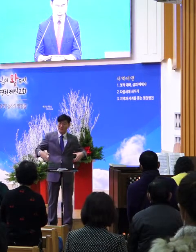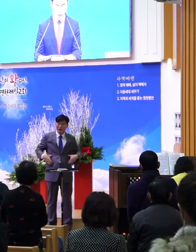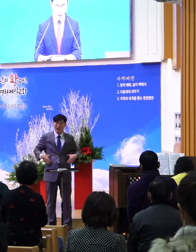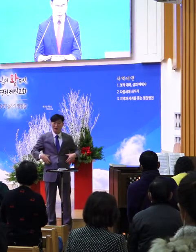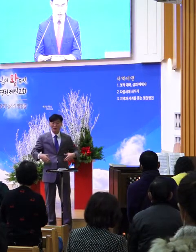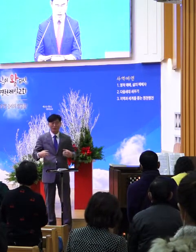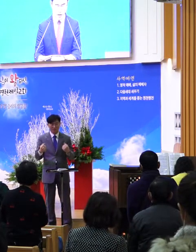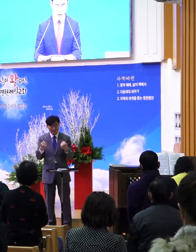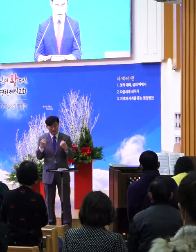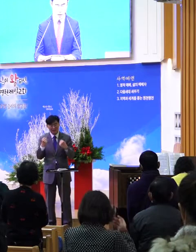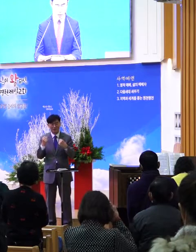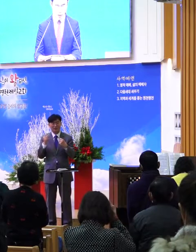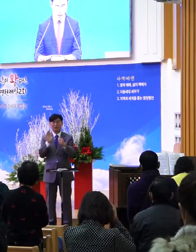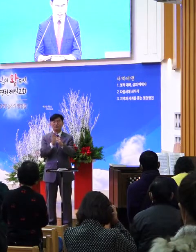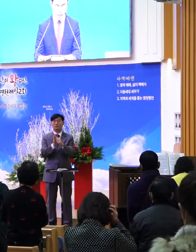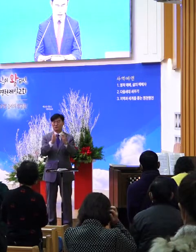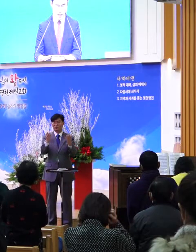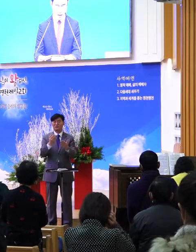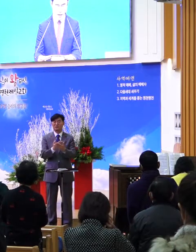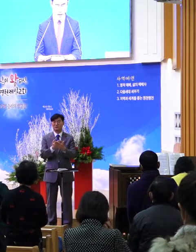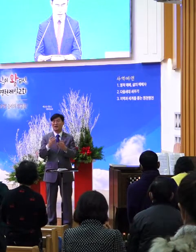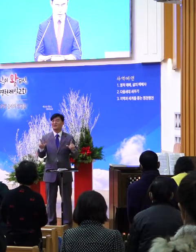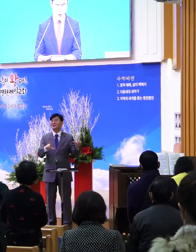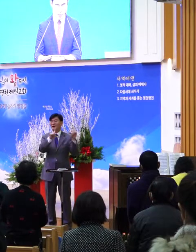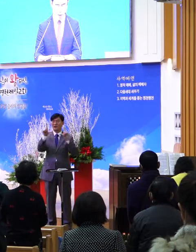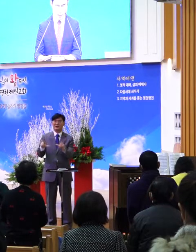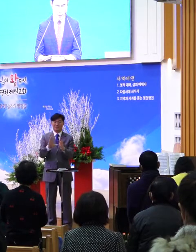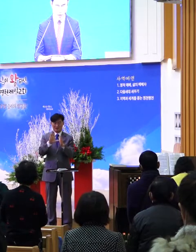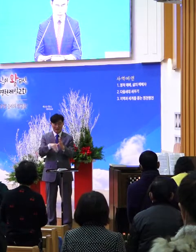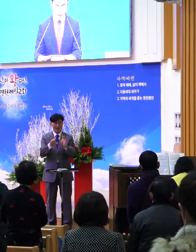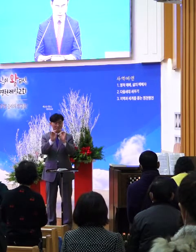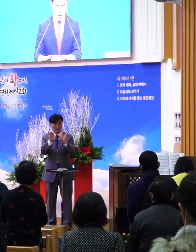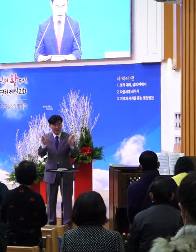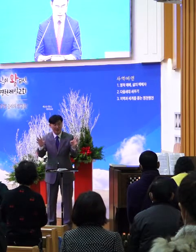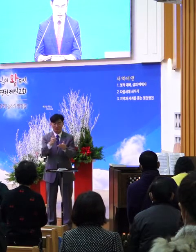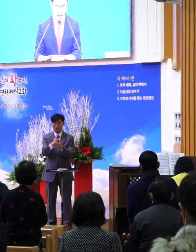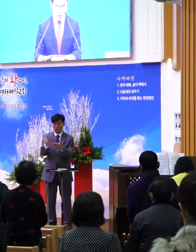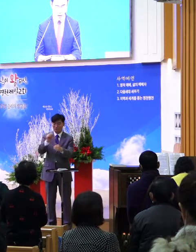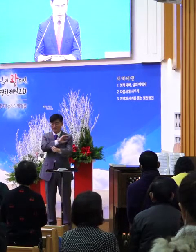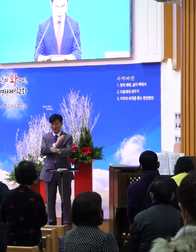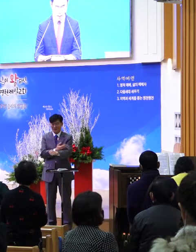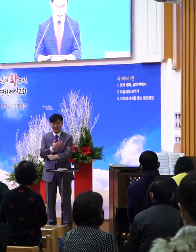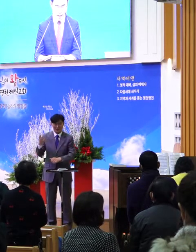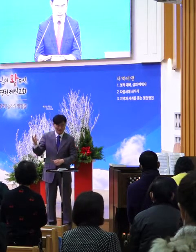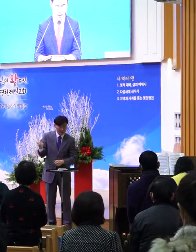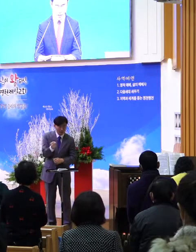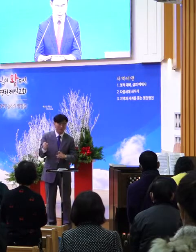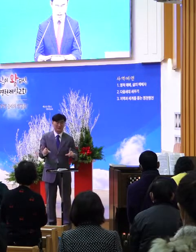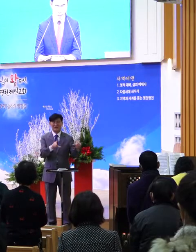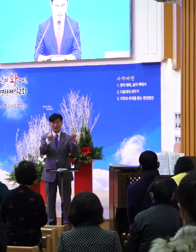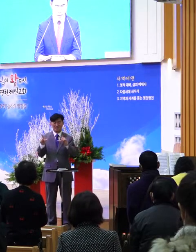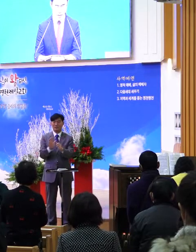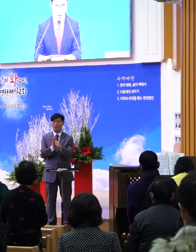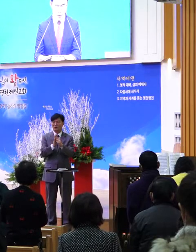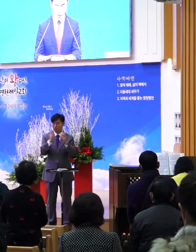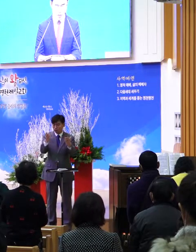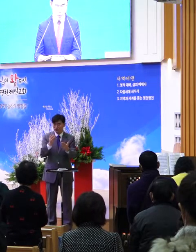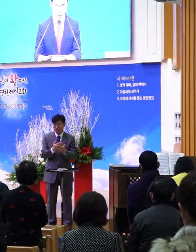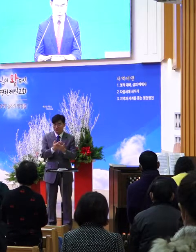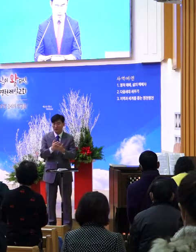하여 주셔서 우리들의 삶에서 늘 주님과 함께 주님의 능력으로 승리케 하여 주시기를 원합니다. 우리를 승리하게